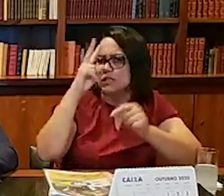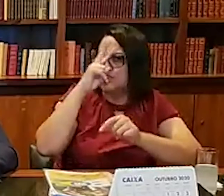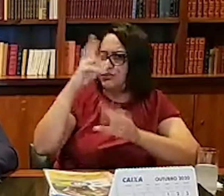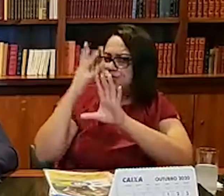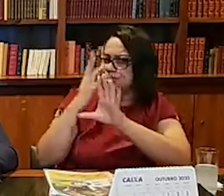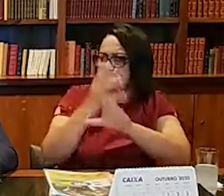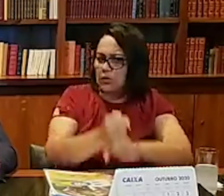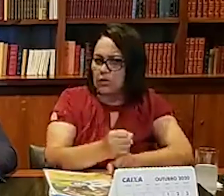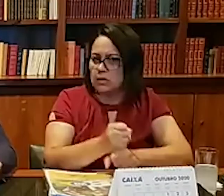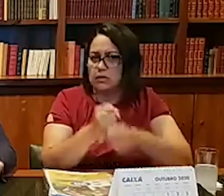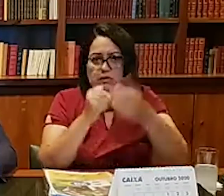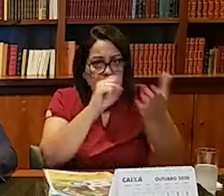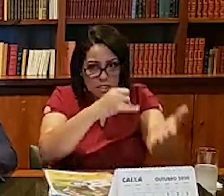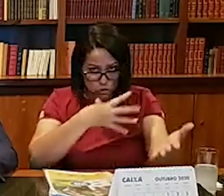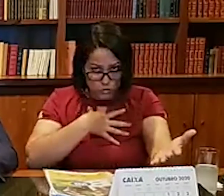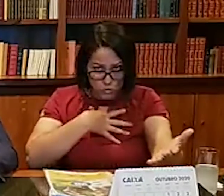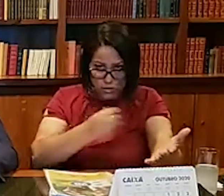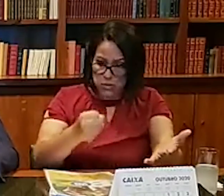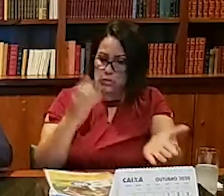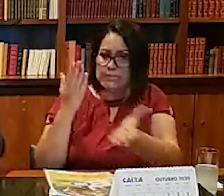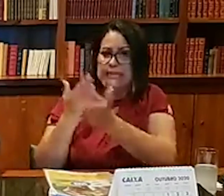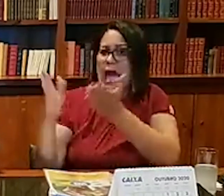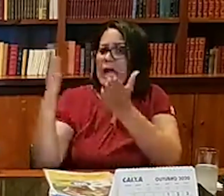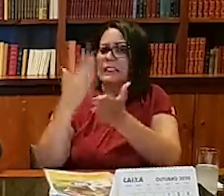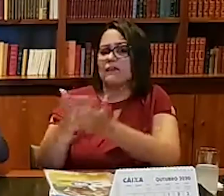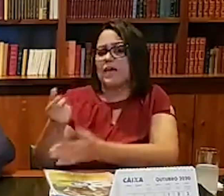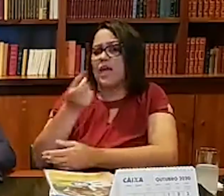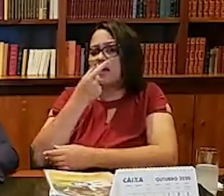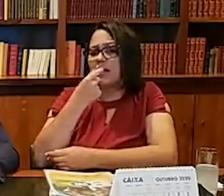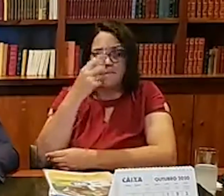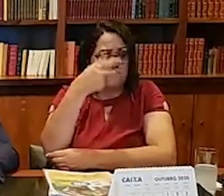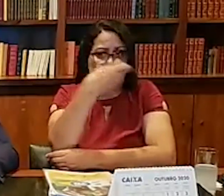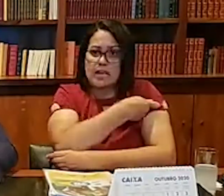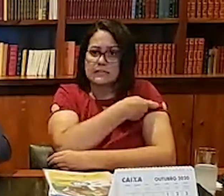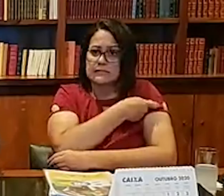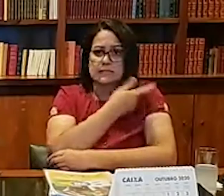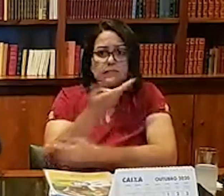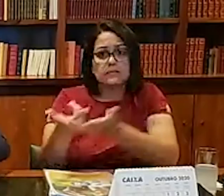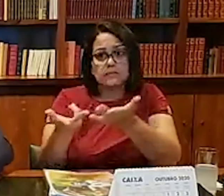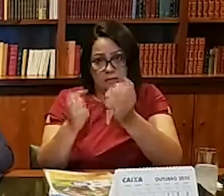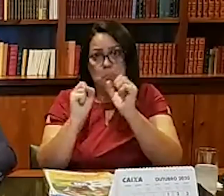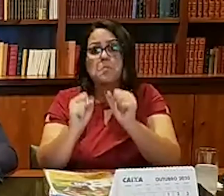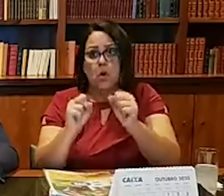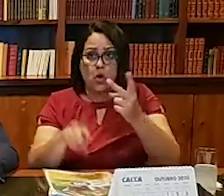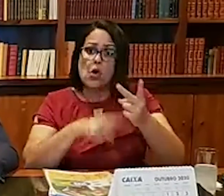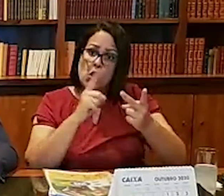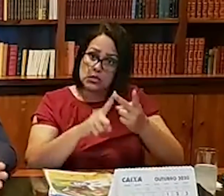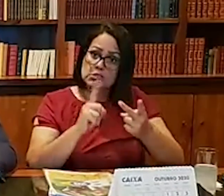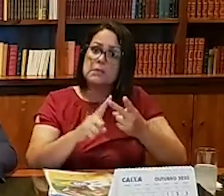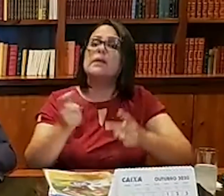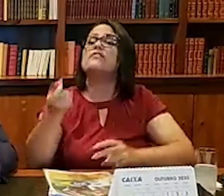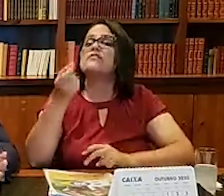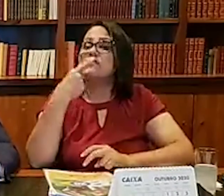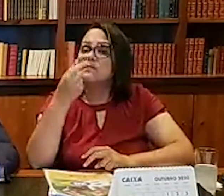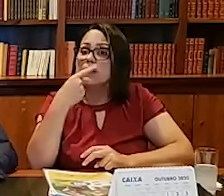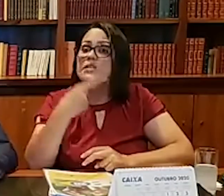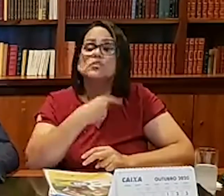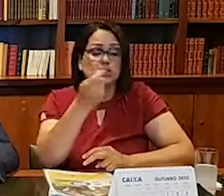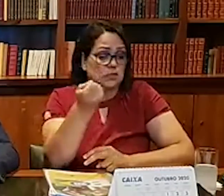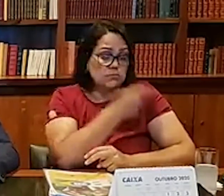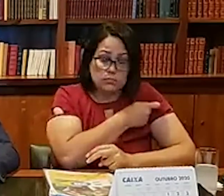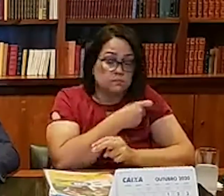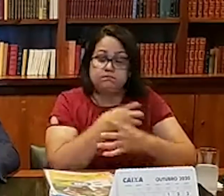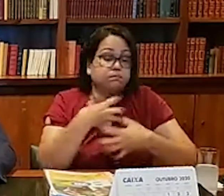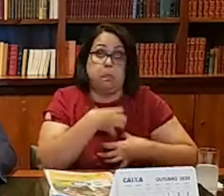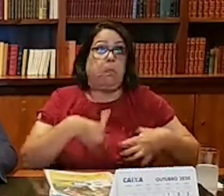em sendo suicídio não tem nada a ver com a vacina e prossegue pode ser o efeito colateral do é a da vacina não pode